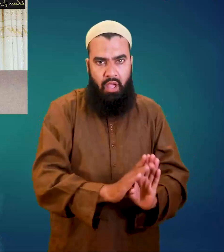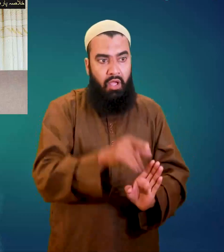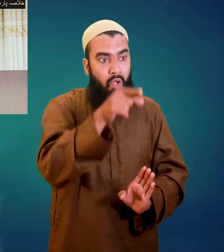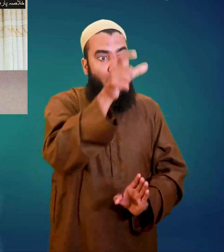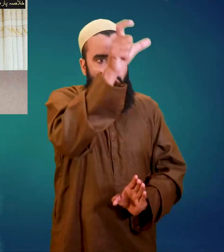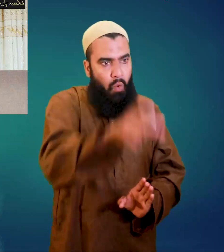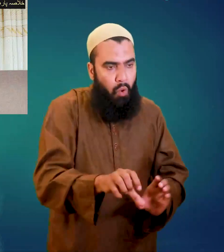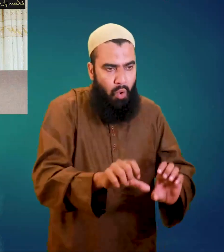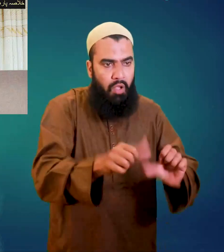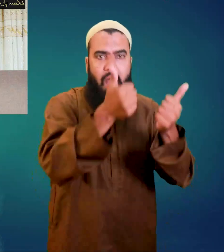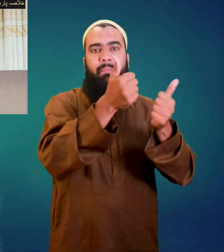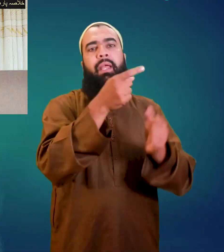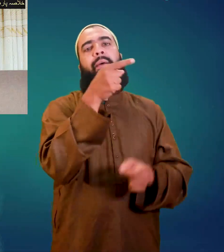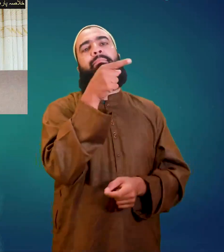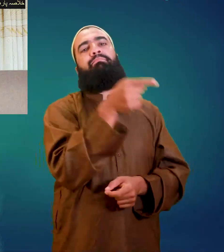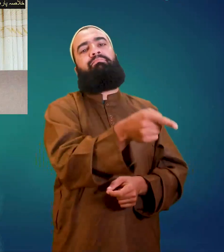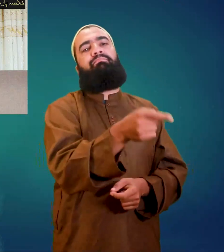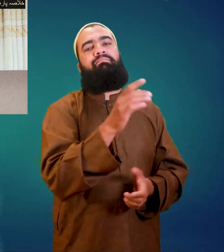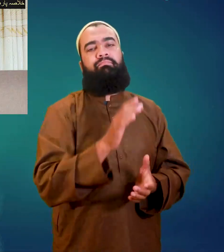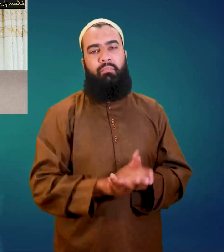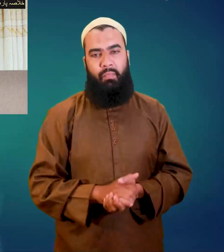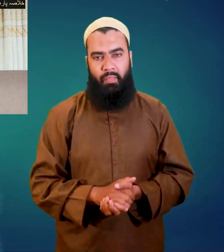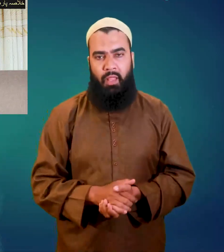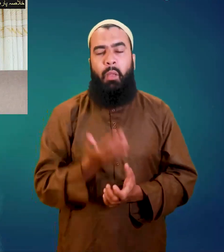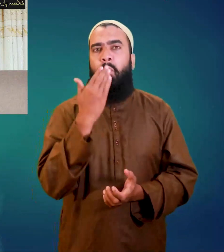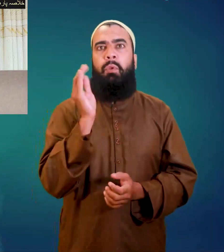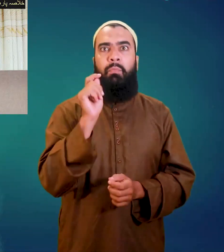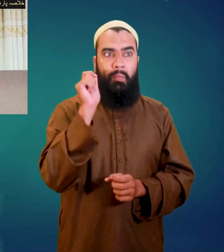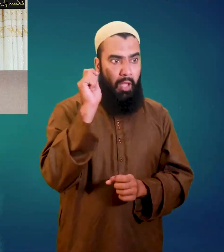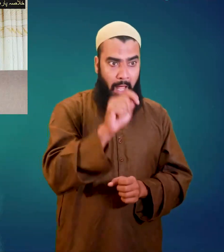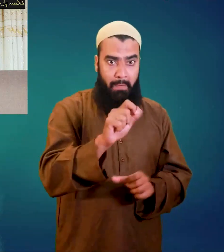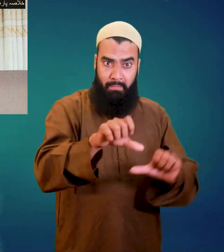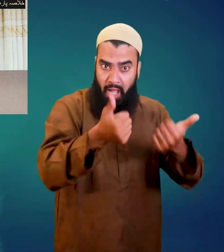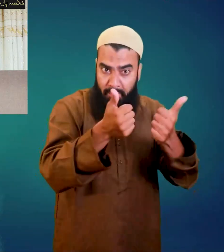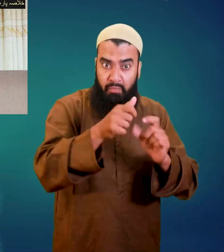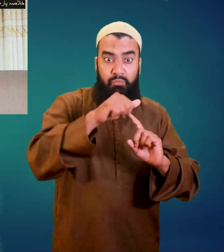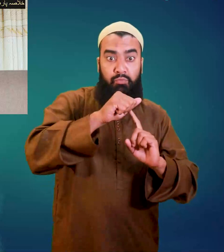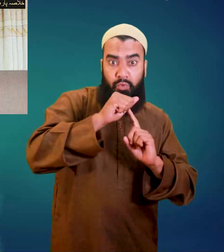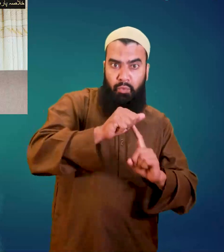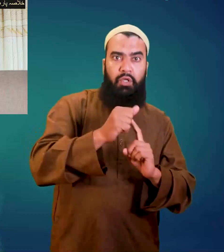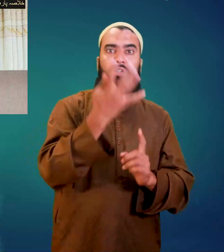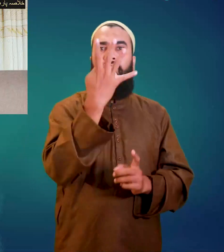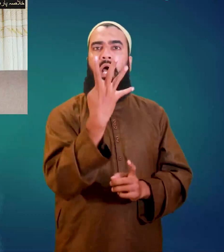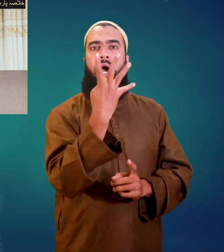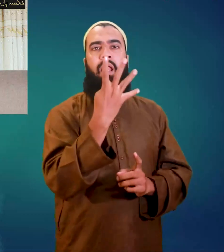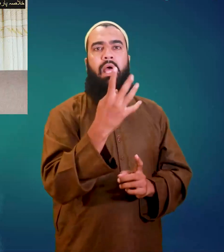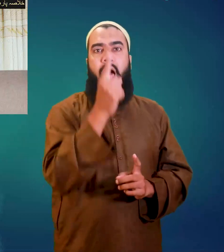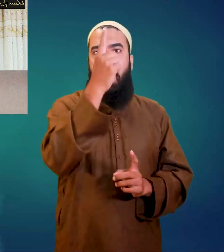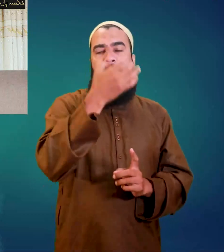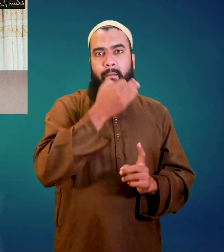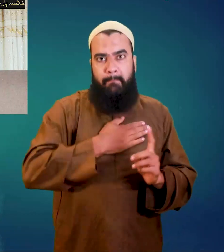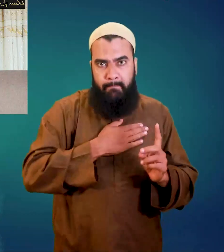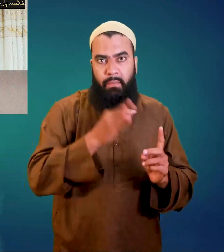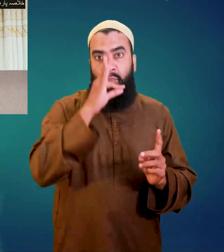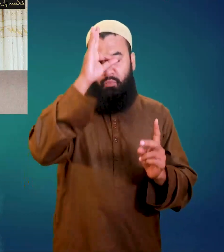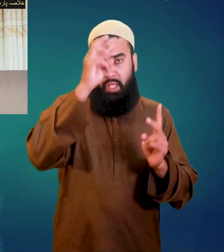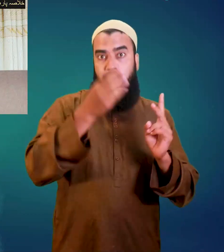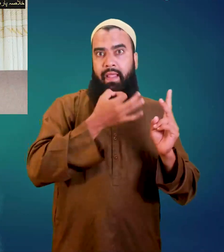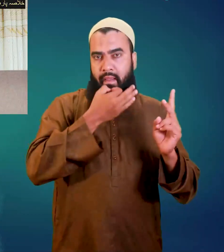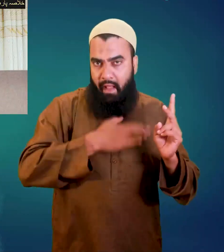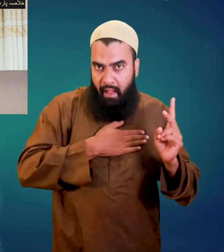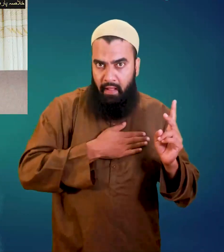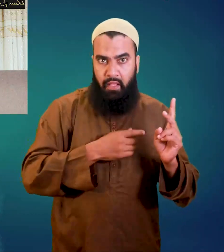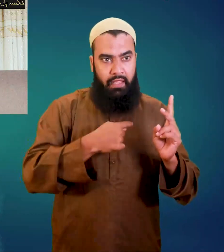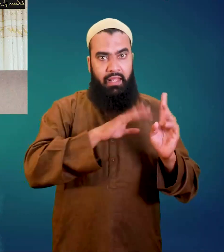لیے یہ 4 چیزیں ضروری قرار دی گئیں۔ آیت نمبر 55، وعد اللہ الذین آمنوا